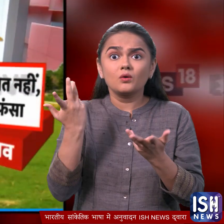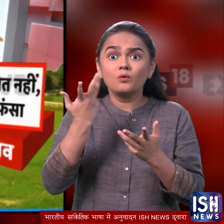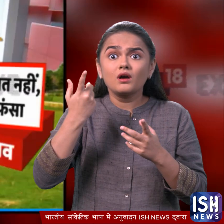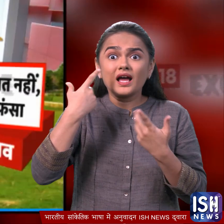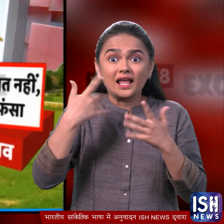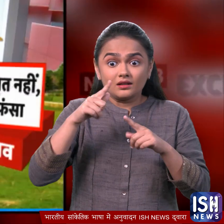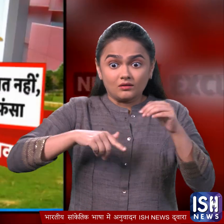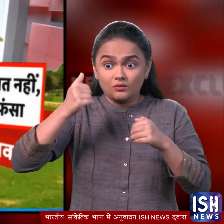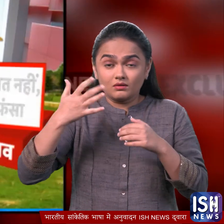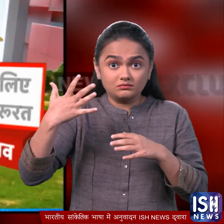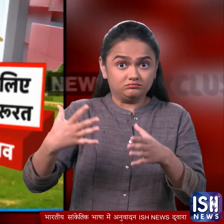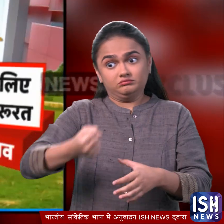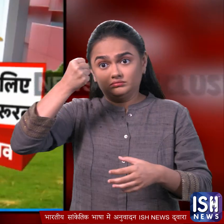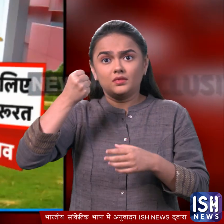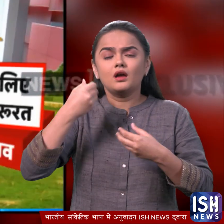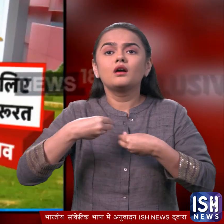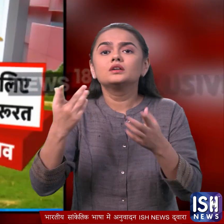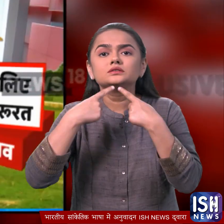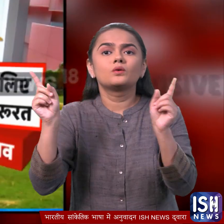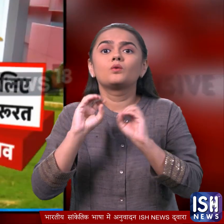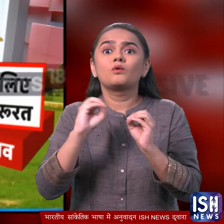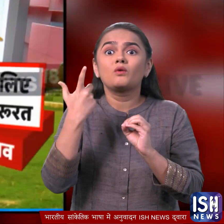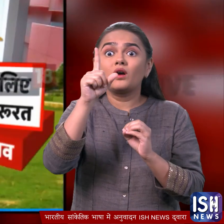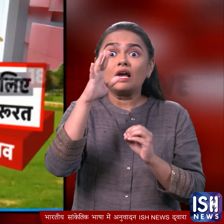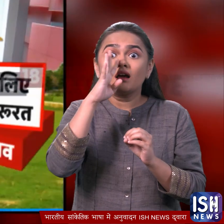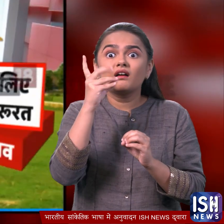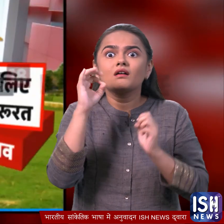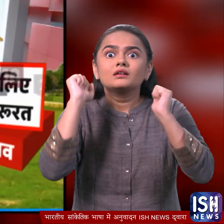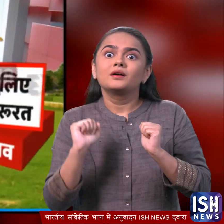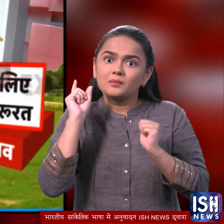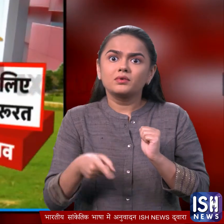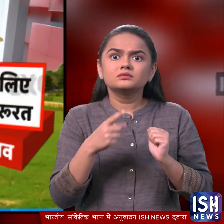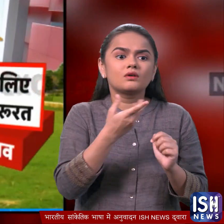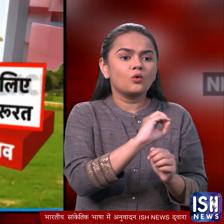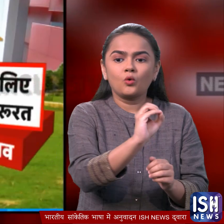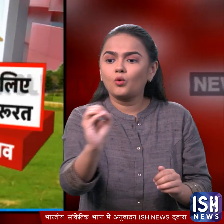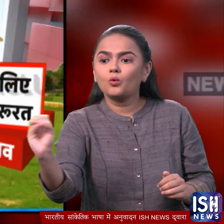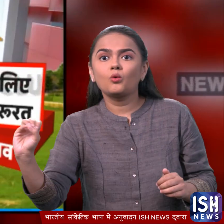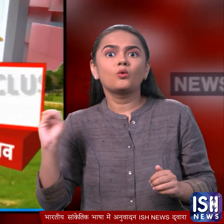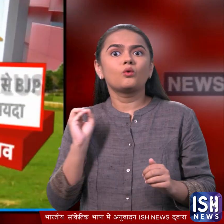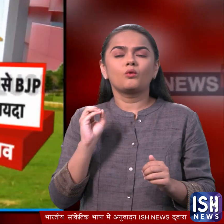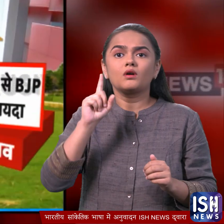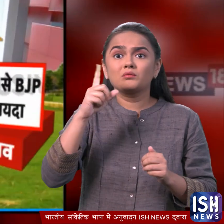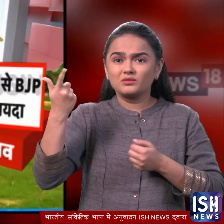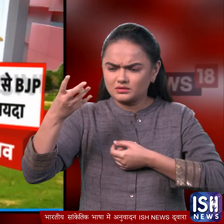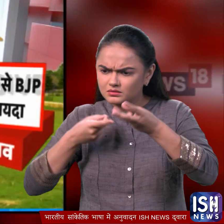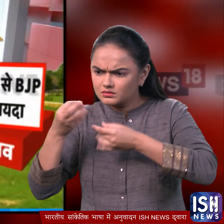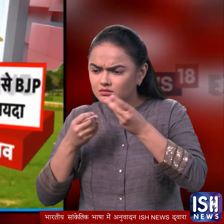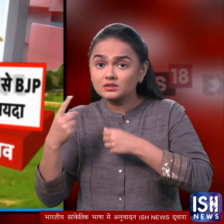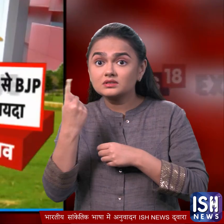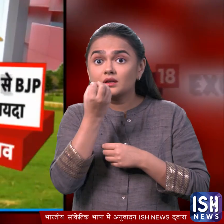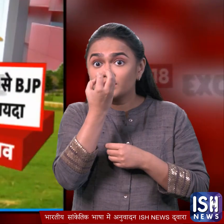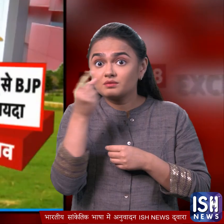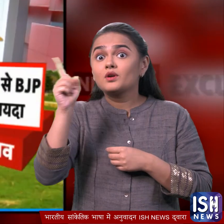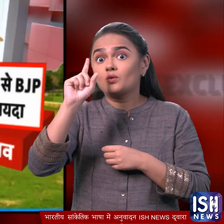पार्टी को बहुमत नहीं मिला है। मेयर बनाने के लिए किसी भी पार्टी को 19 वोटों की जरूरत है, जो फिलहाल किसी के पास नहीं है। सियासी गणित के हिसाब से बीजेपी को एक